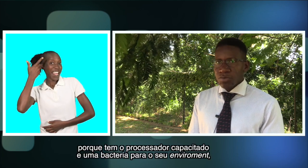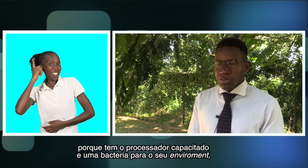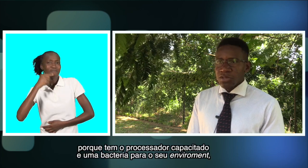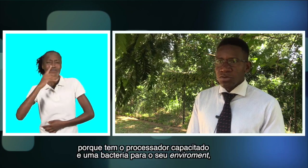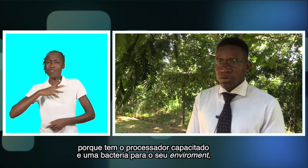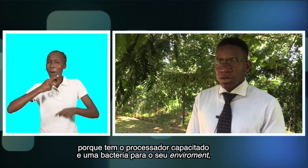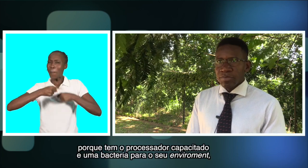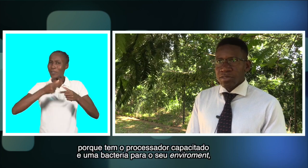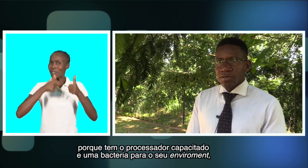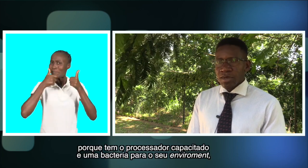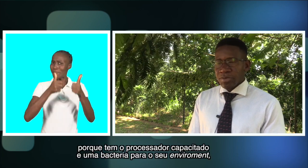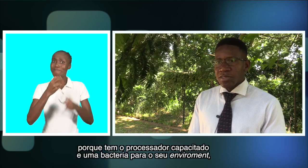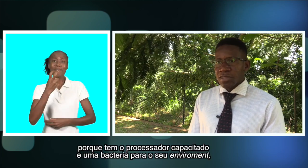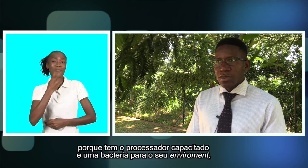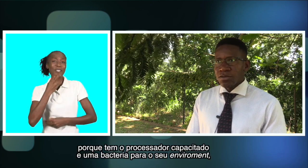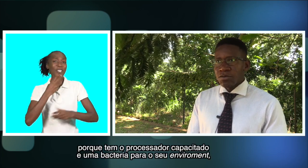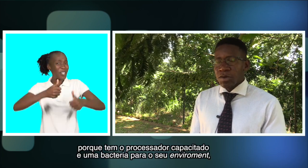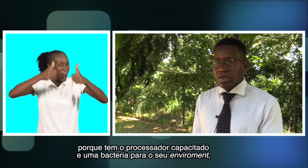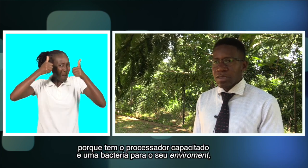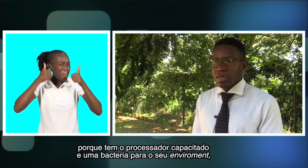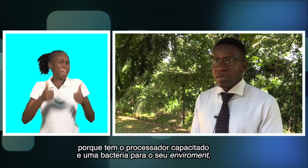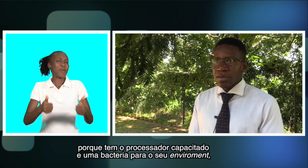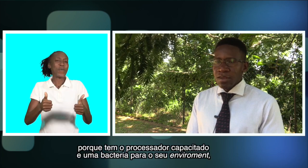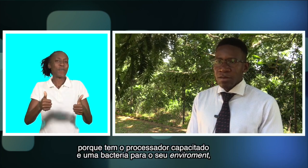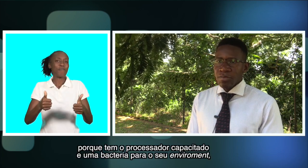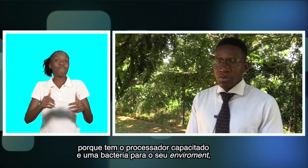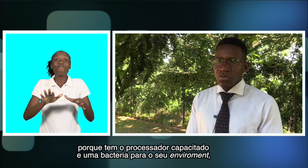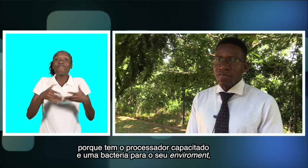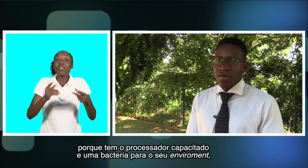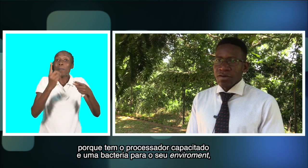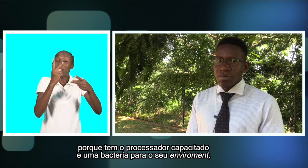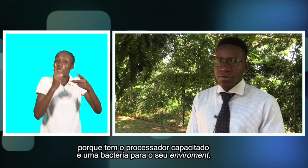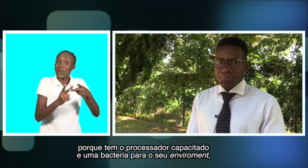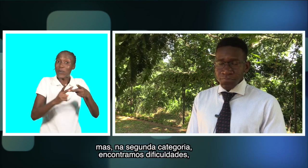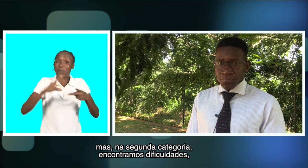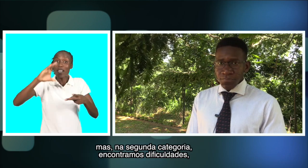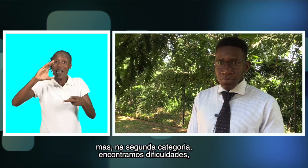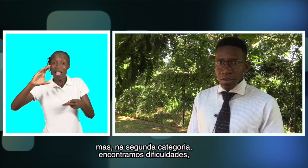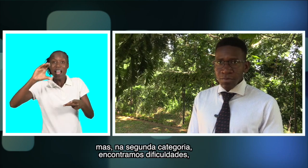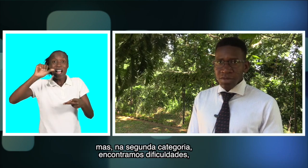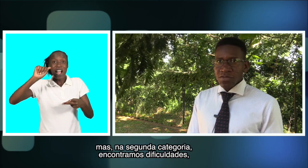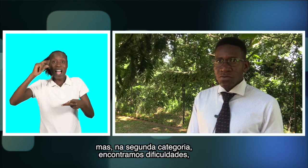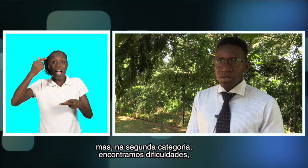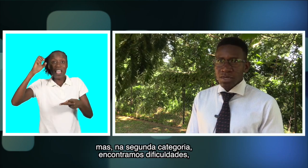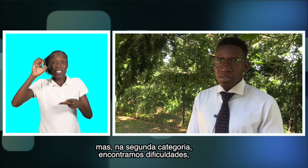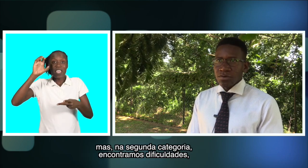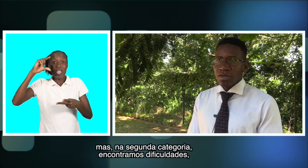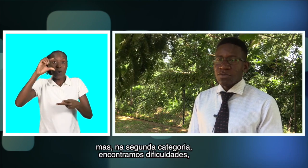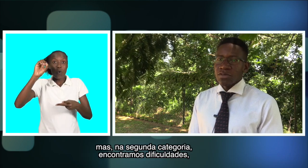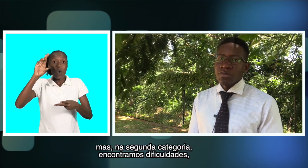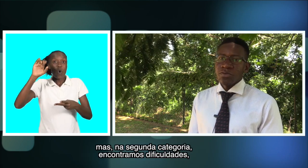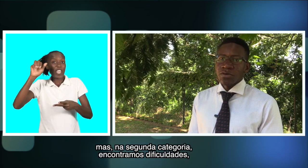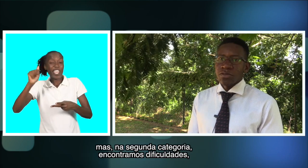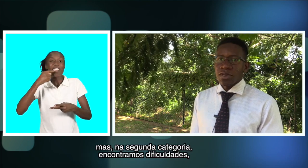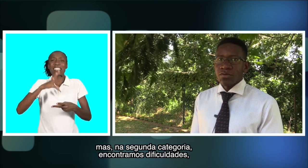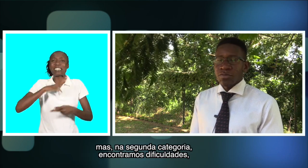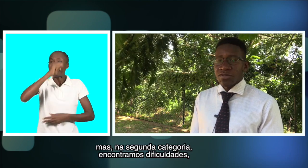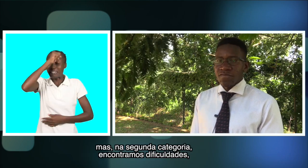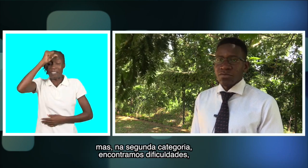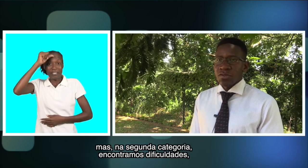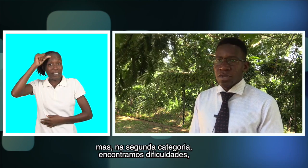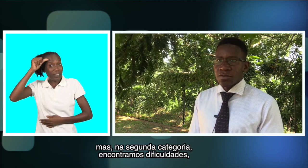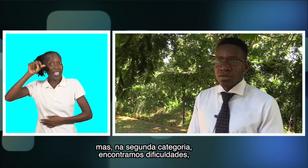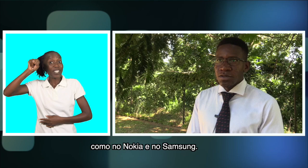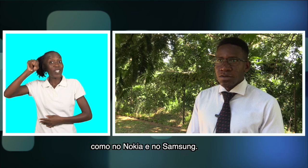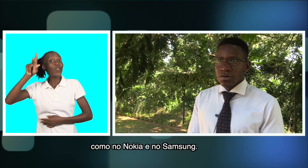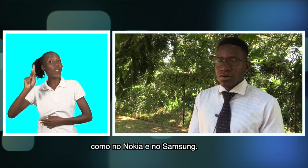porque tem um processador capacitado e uma bateria para o seu environment. Mas na segunda categoria, conseguimos encontrar algumas